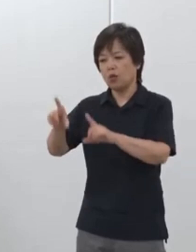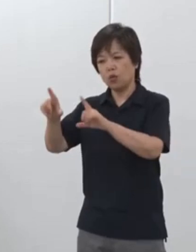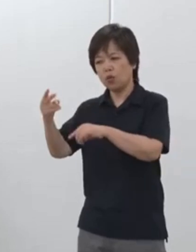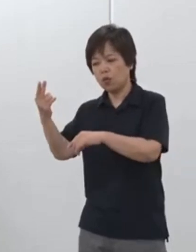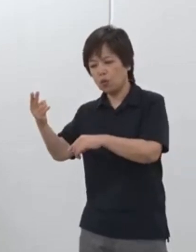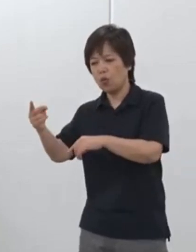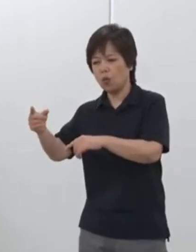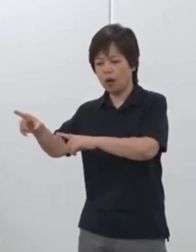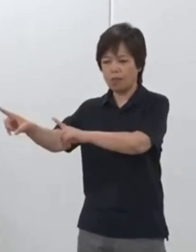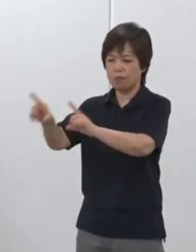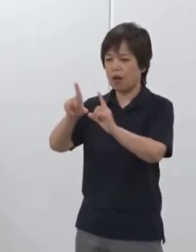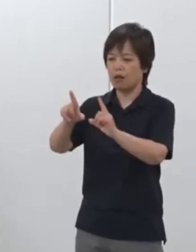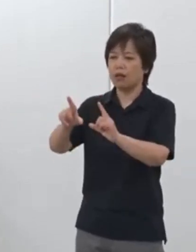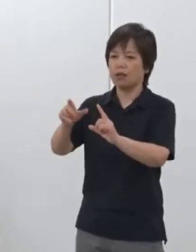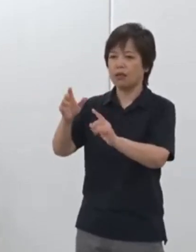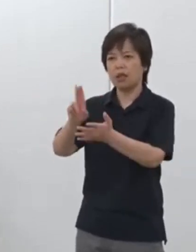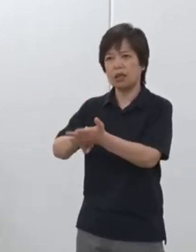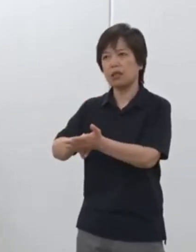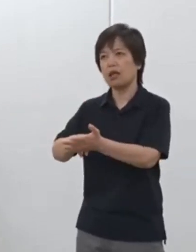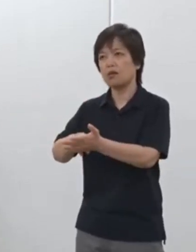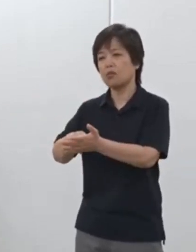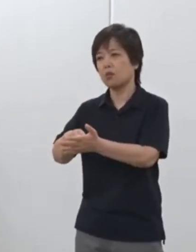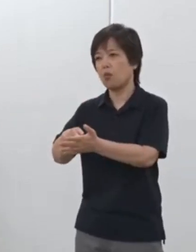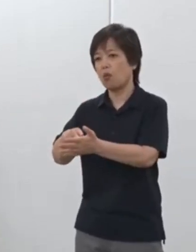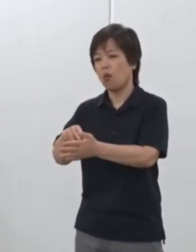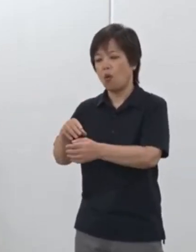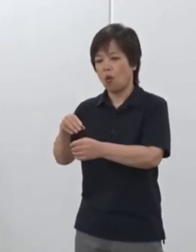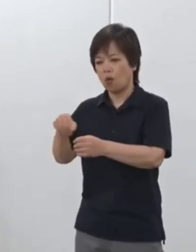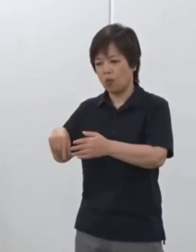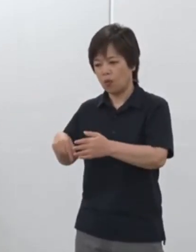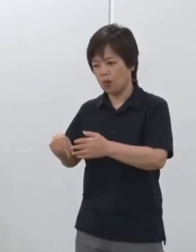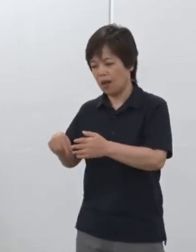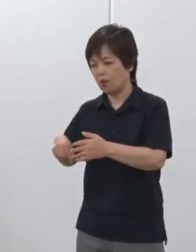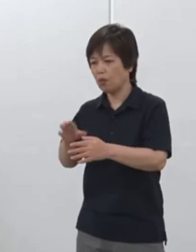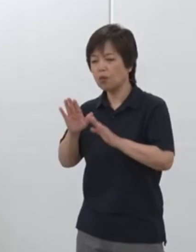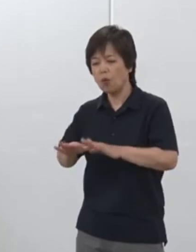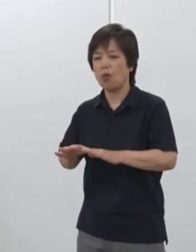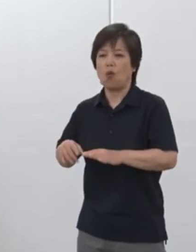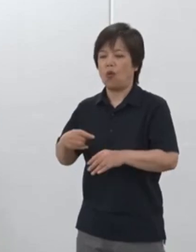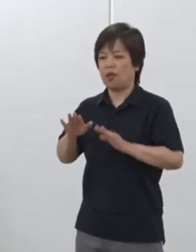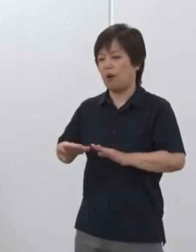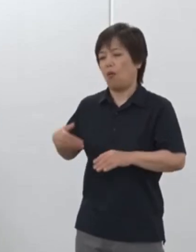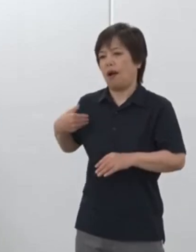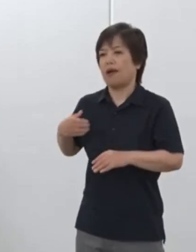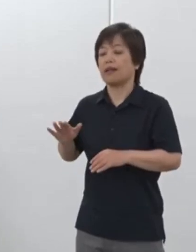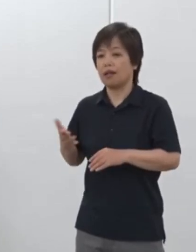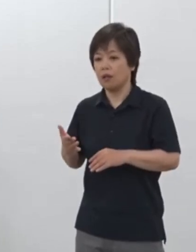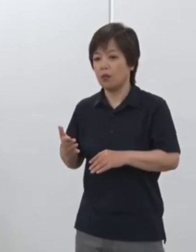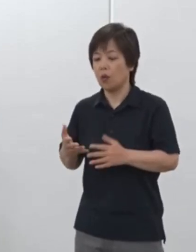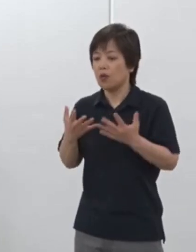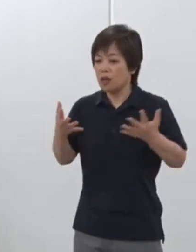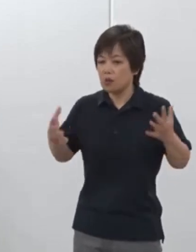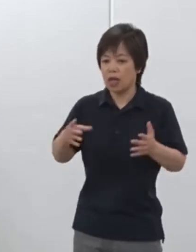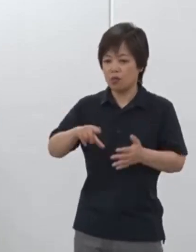置づけであれを表明されて受け入れが決定されたのかちょっと本日時点でわからないんですけど、おそらく多くの自治体がガレキの